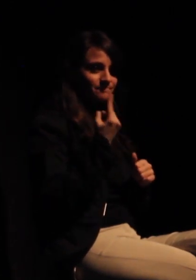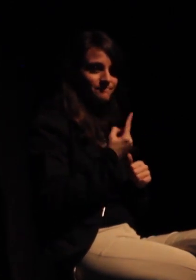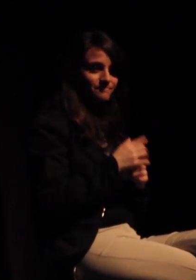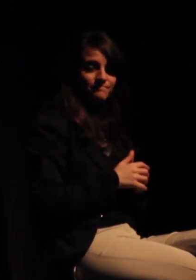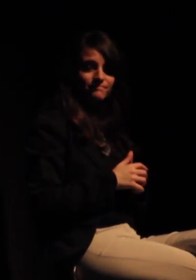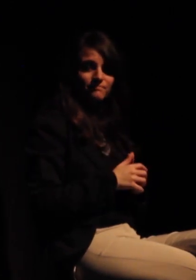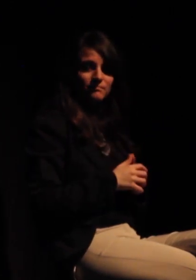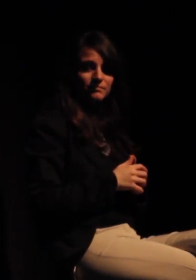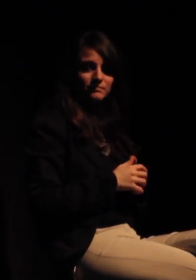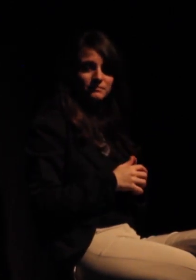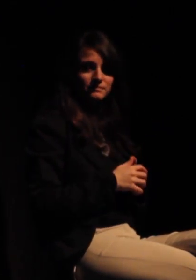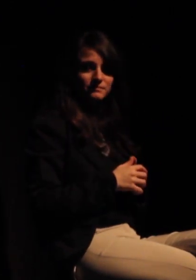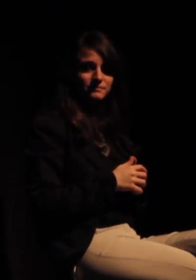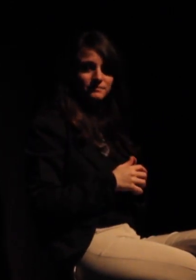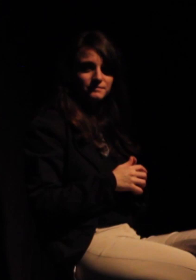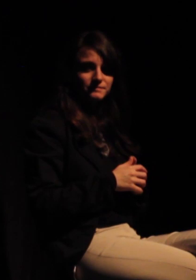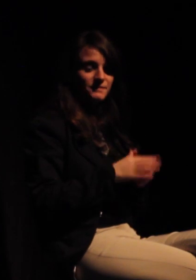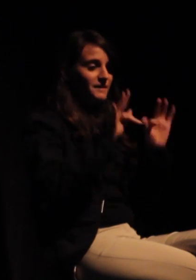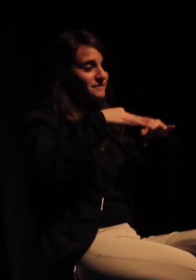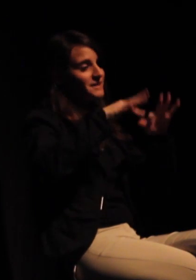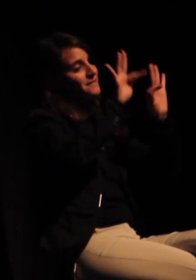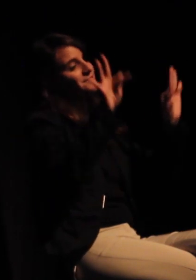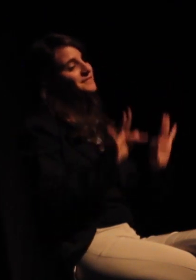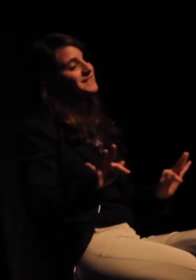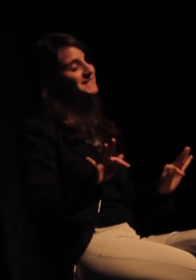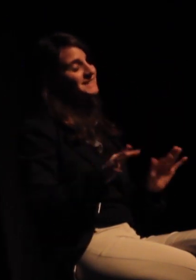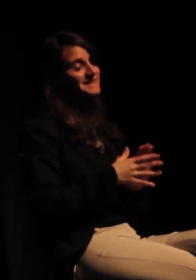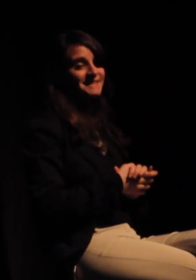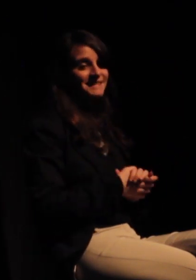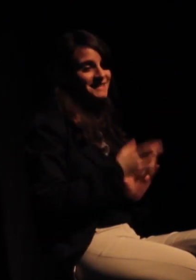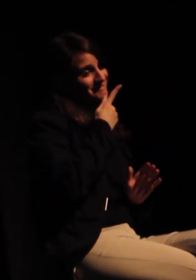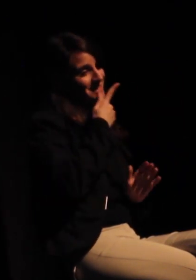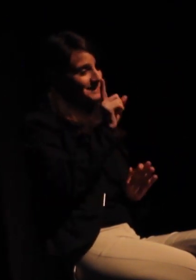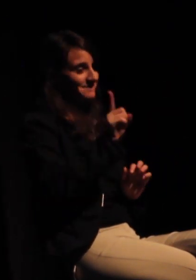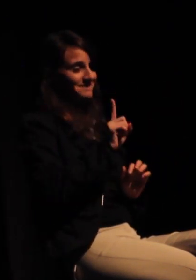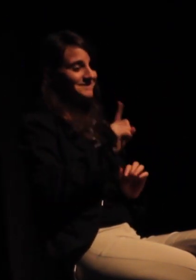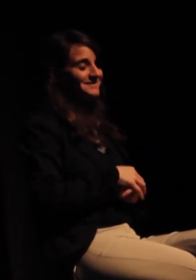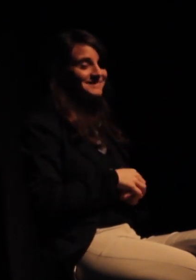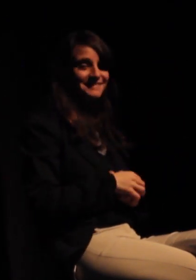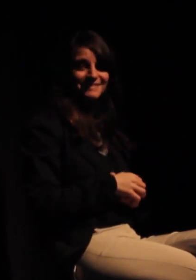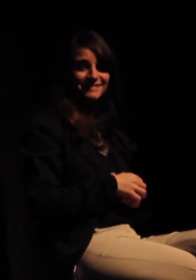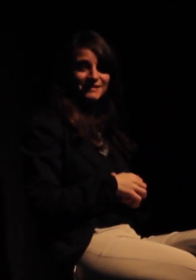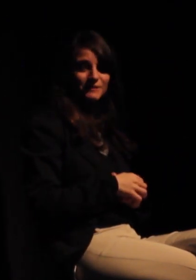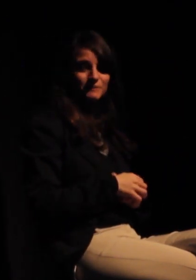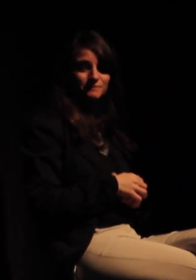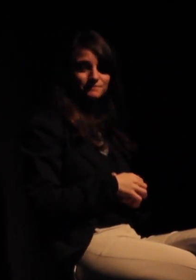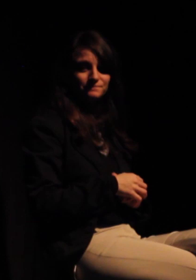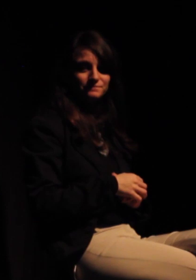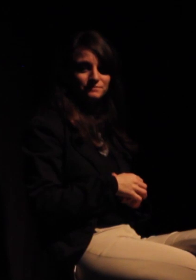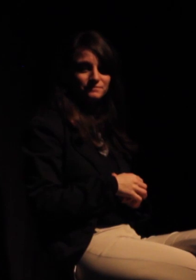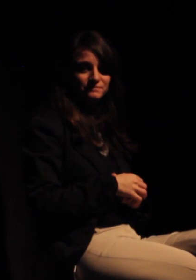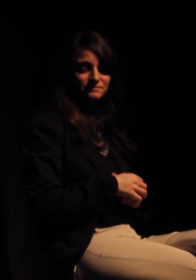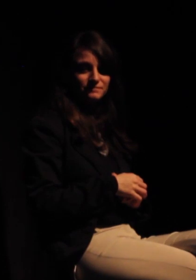girando. Só que ele tem um final feliz, que eu não posso contar, senão estraga.